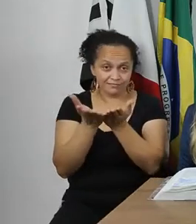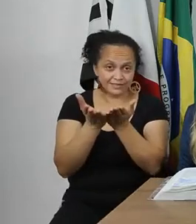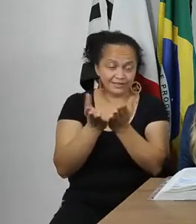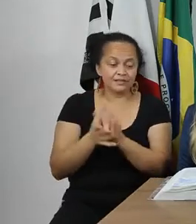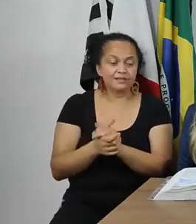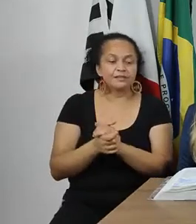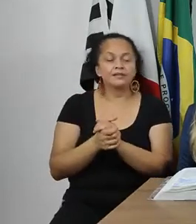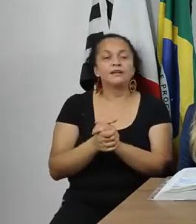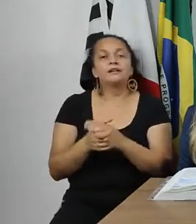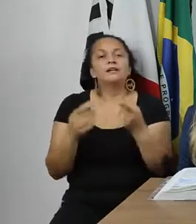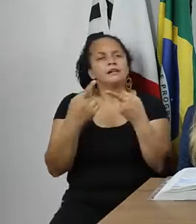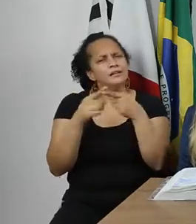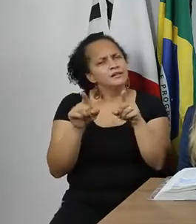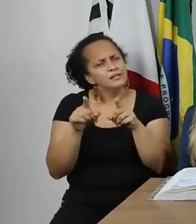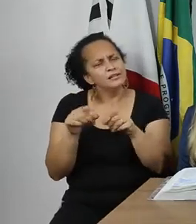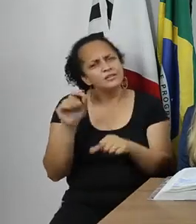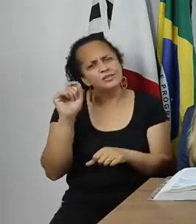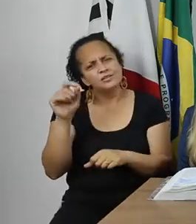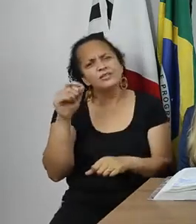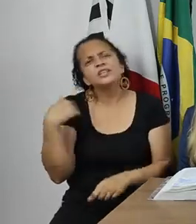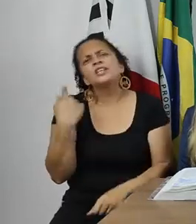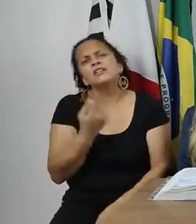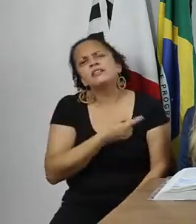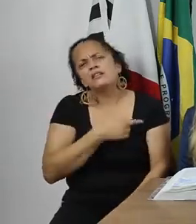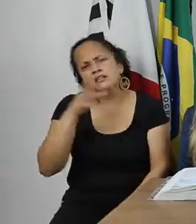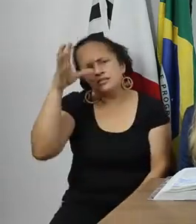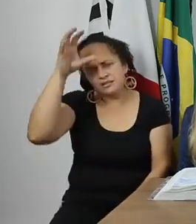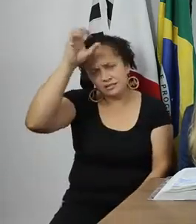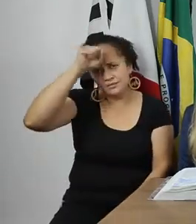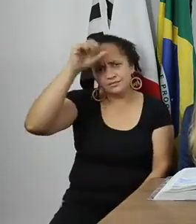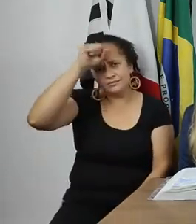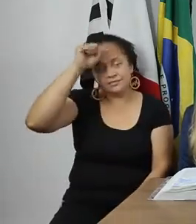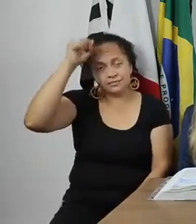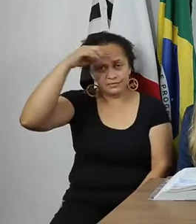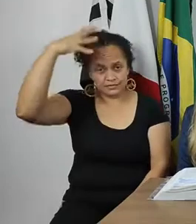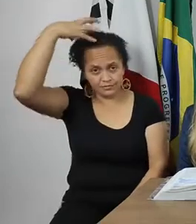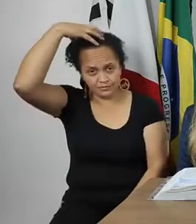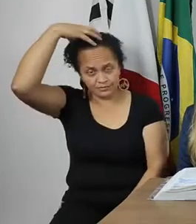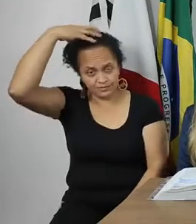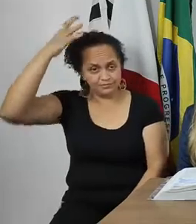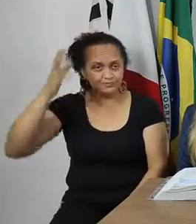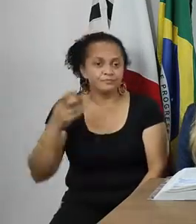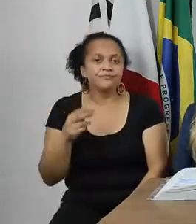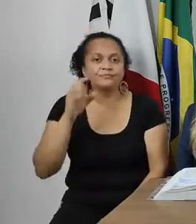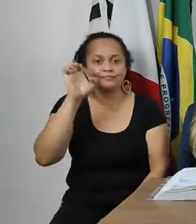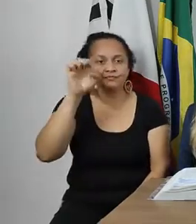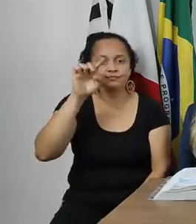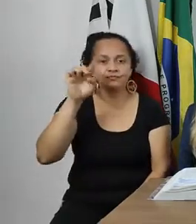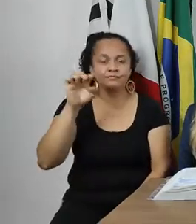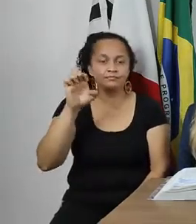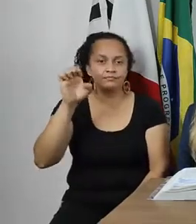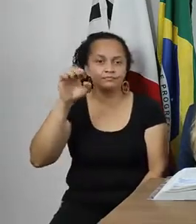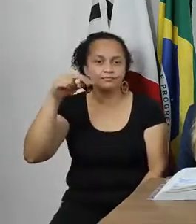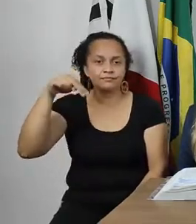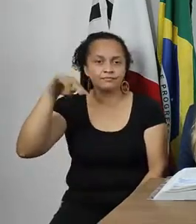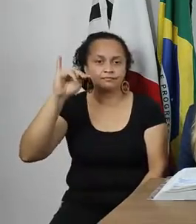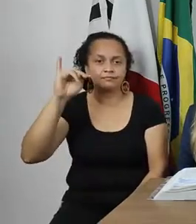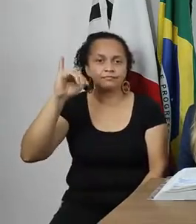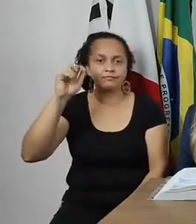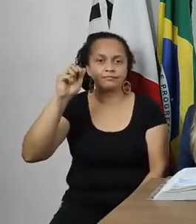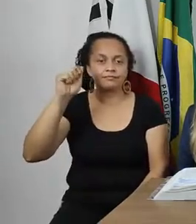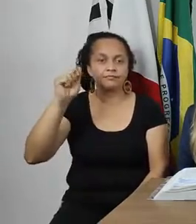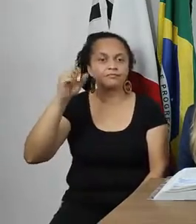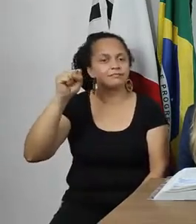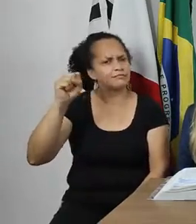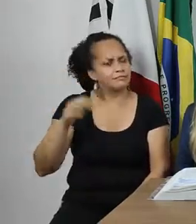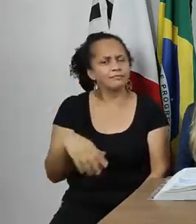gente aprende com a vida do rei Ezequias? Que ele era um homem de Deus, como muitos são homens e mulheres